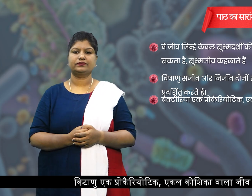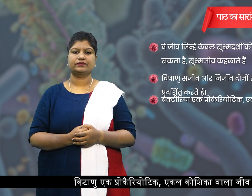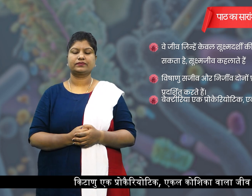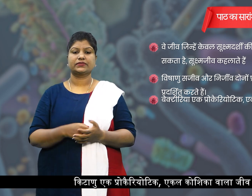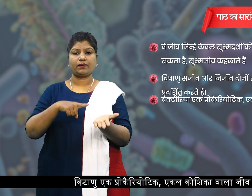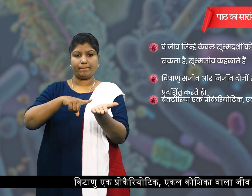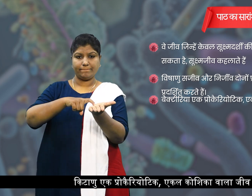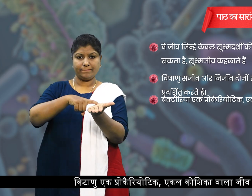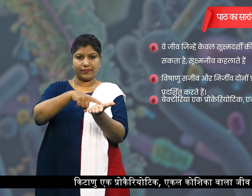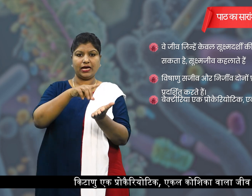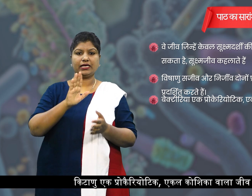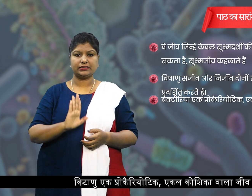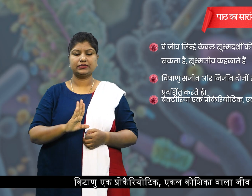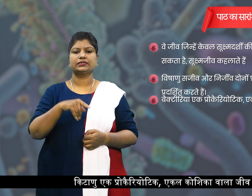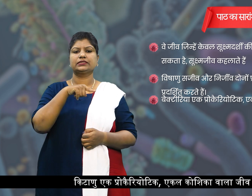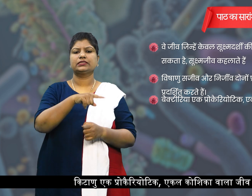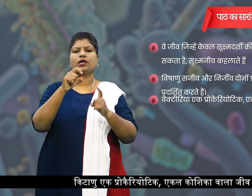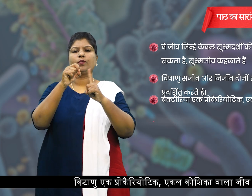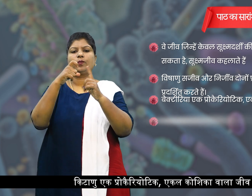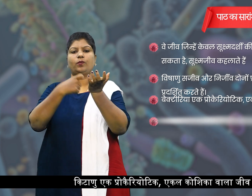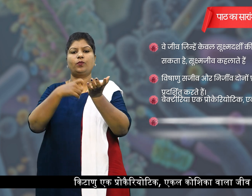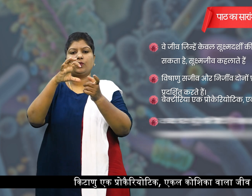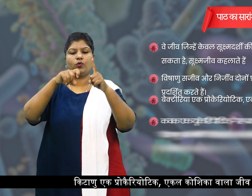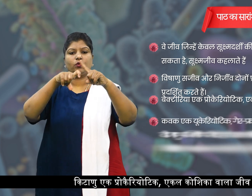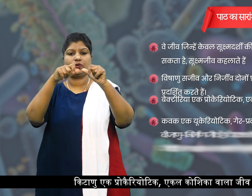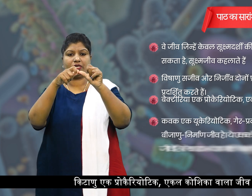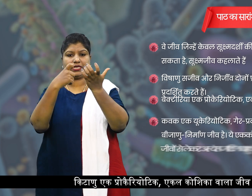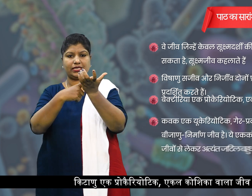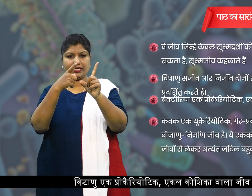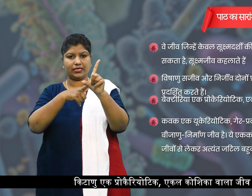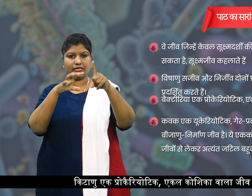कीटाणु एक प्रोकैरियोटिक एकल कोशिका वाला जीव है।